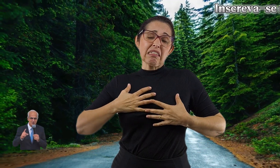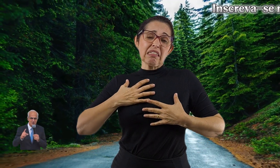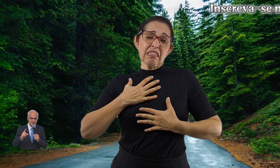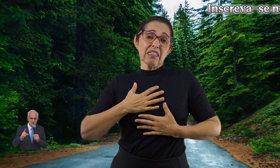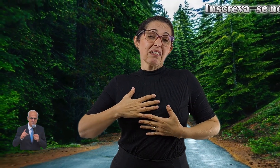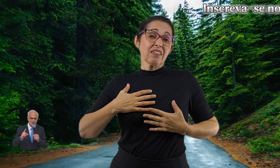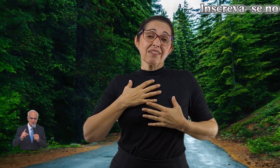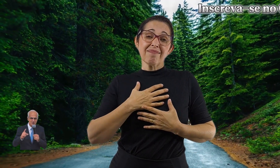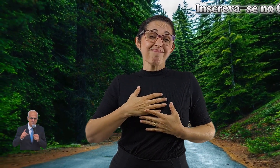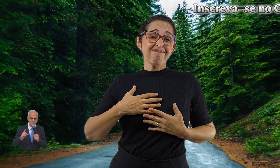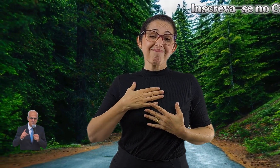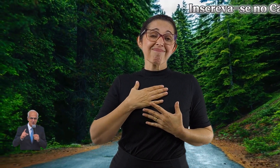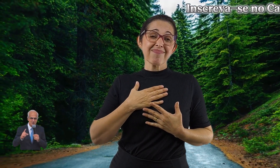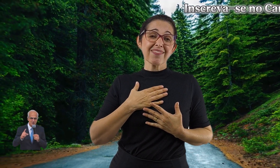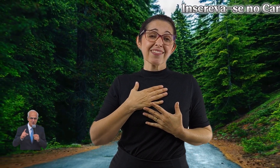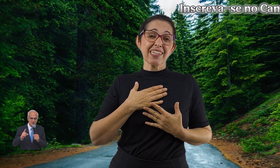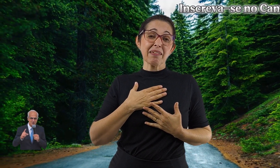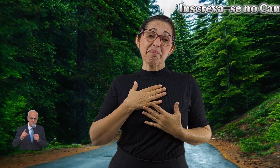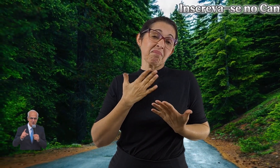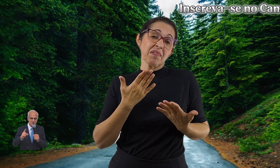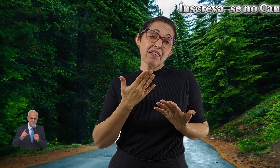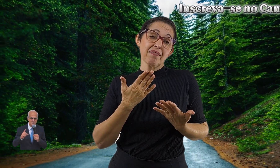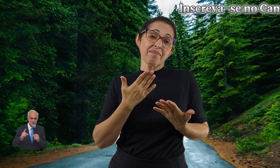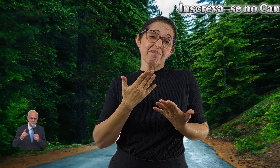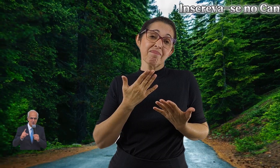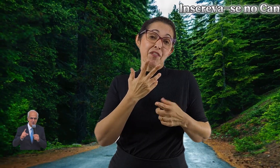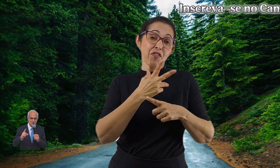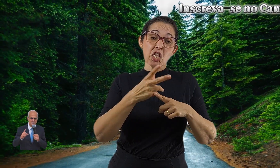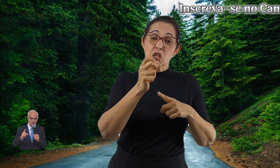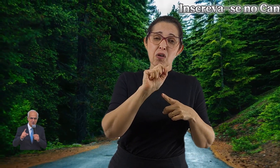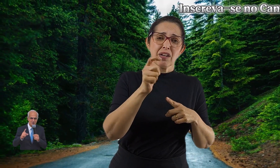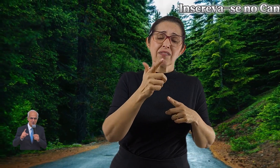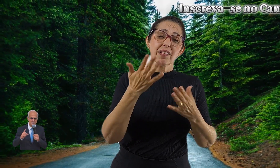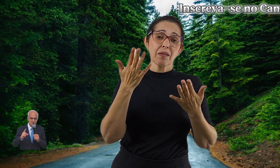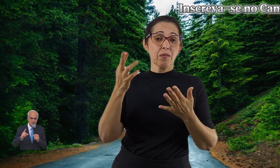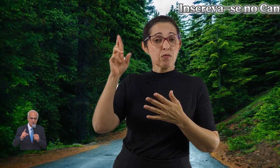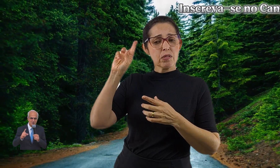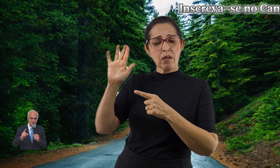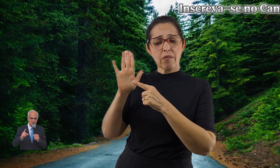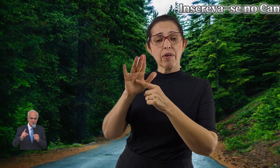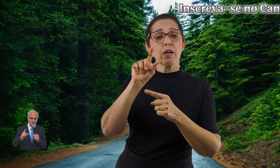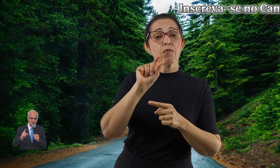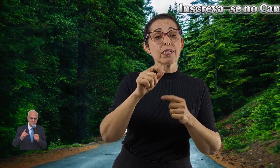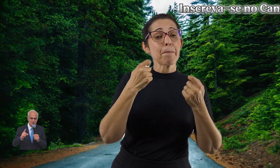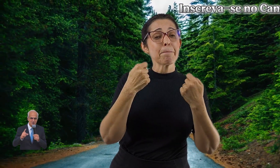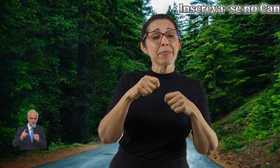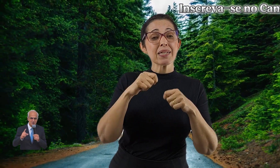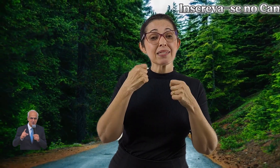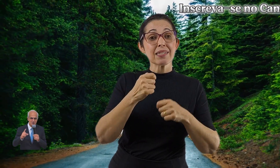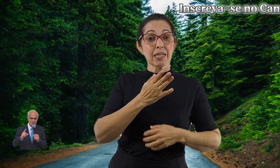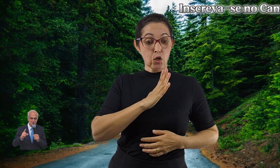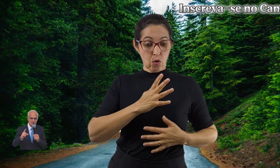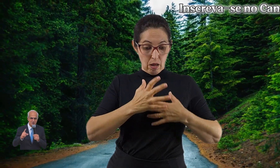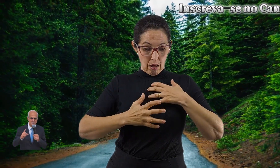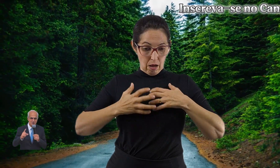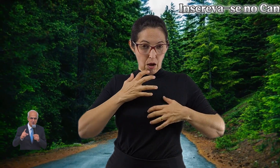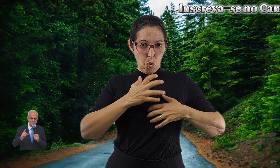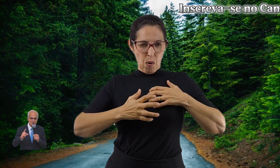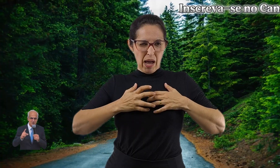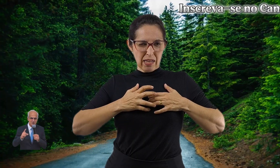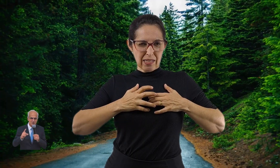que guardam. A palavra do Senhor manda, não é você tirar a amargura do seu coração, não. Ela manda você tirar a raiz